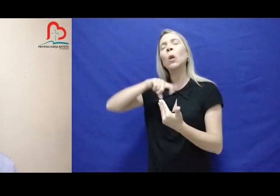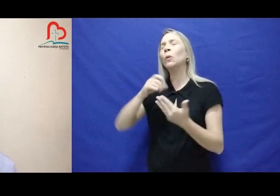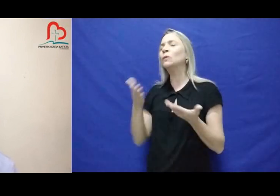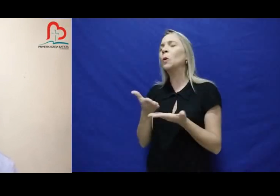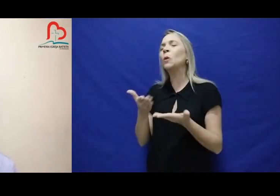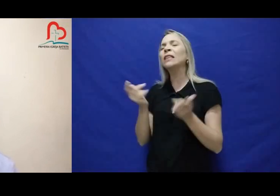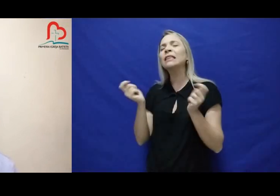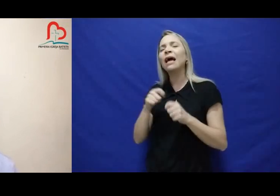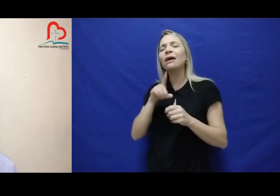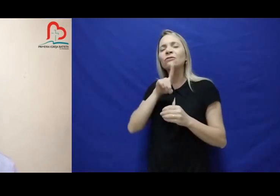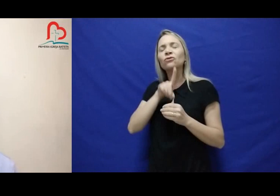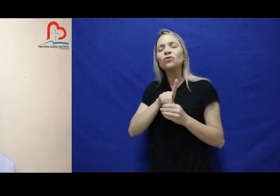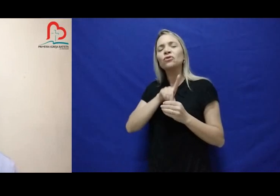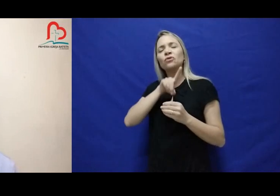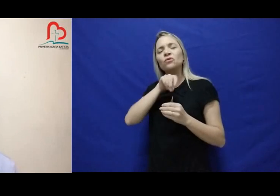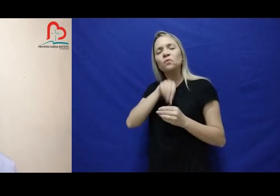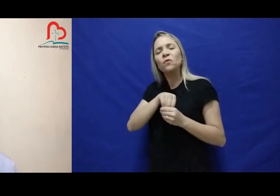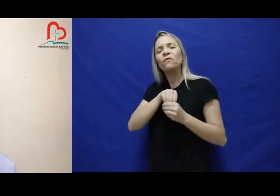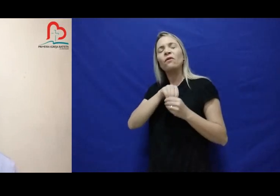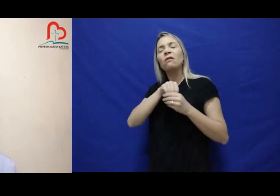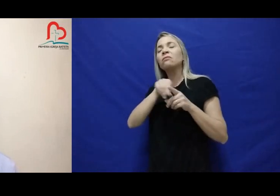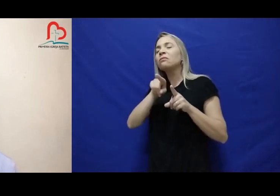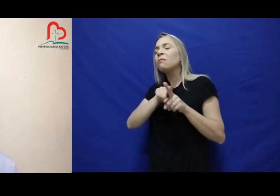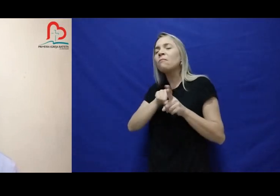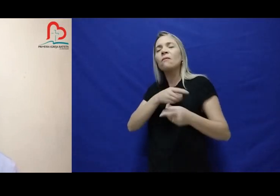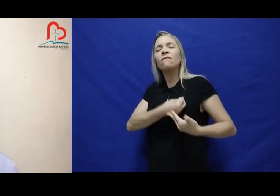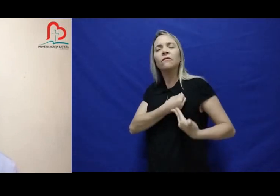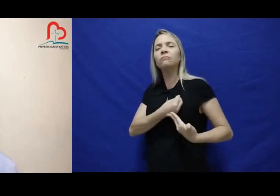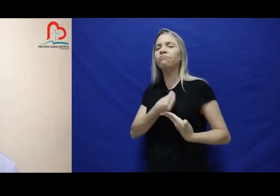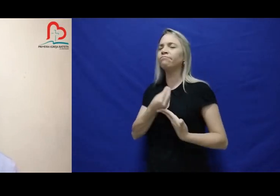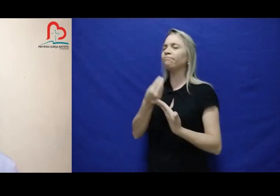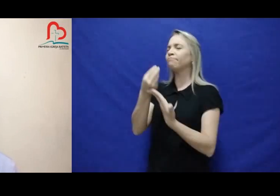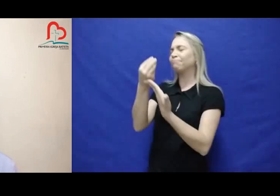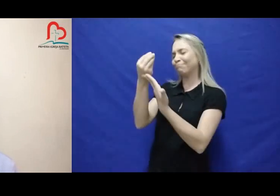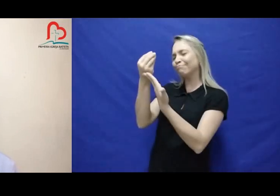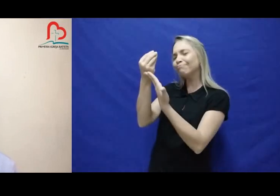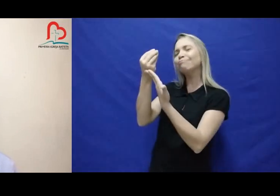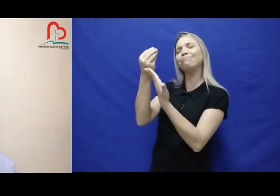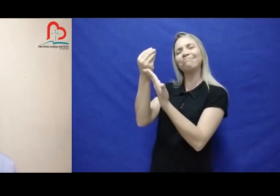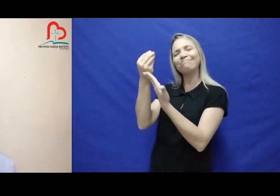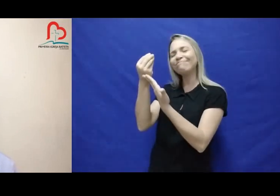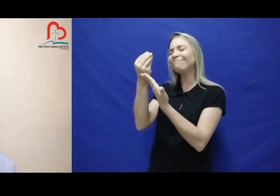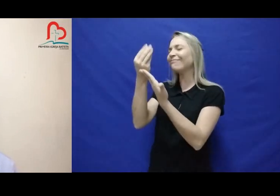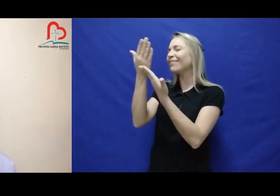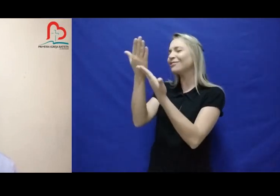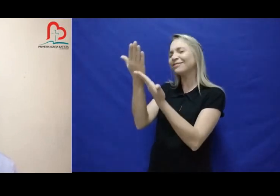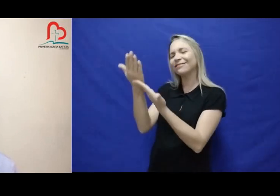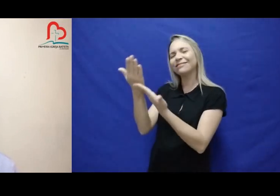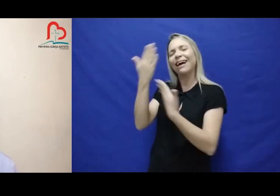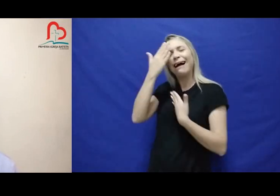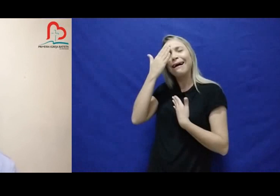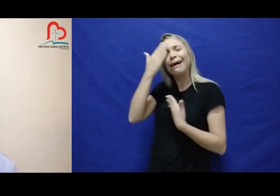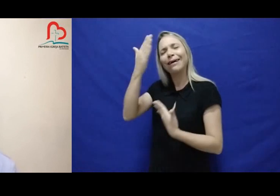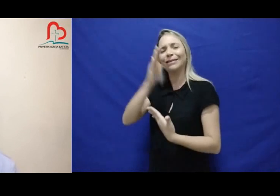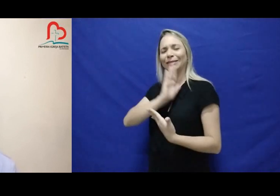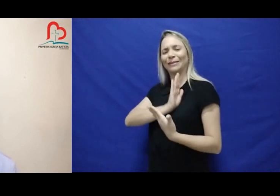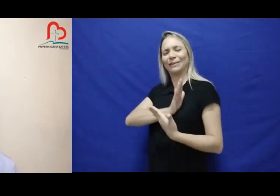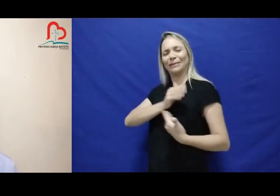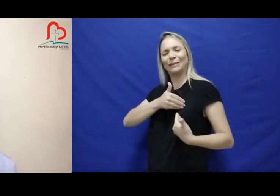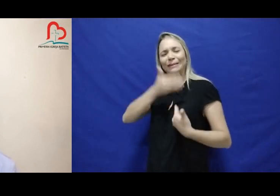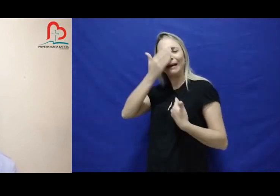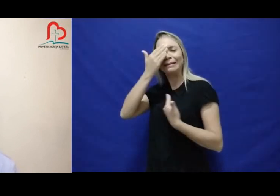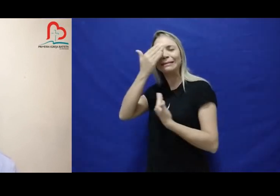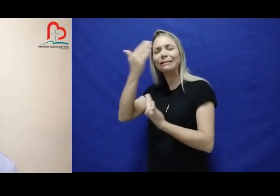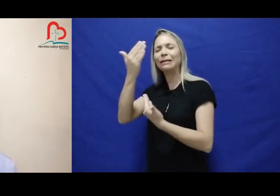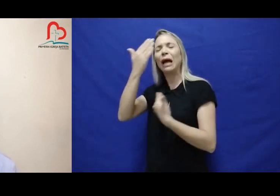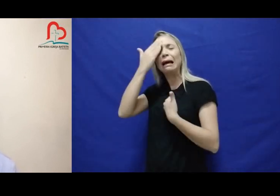Ti. Neste momento em que podemos, ó Pai, ofertar ao Senhor, dedicar as nossas vidas ao Senhor e participarmos desse momento